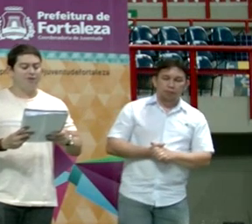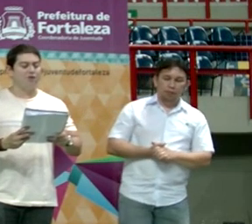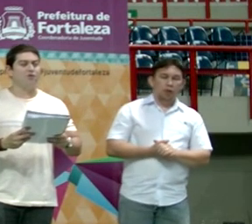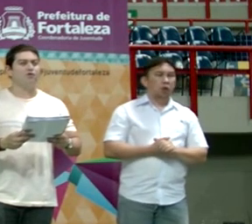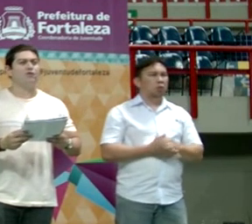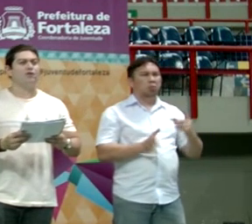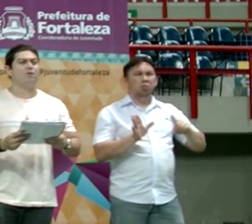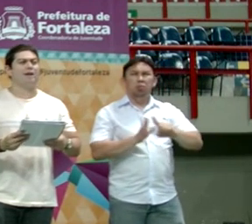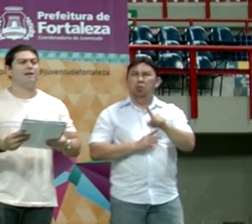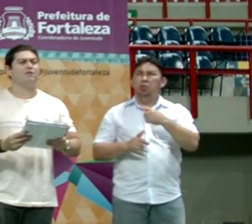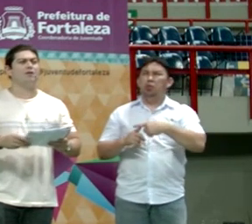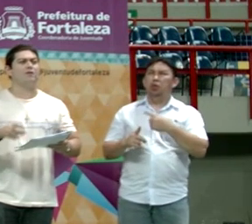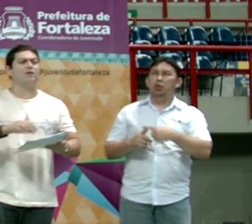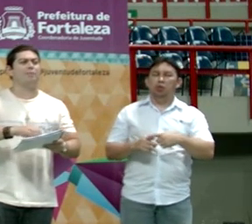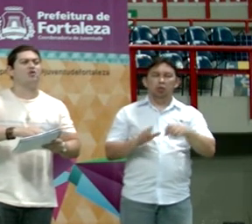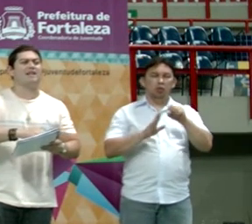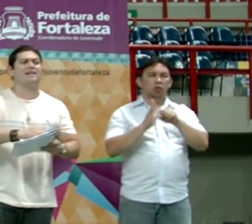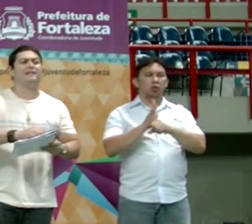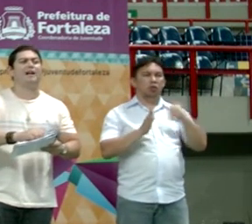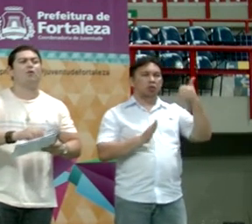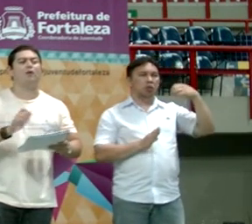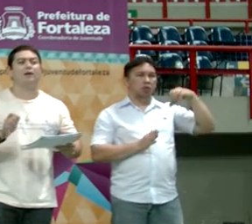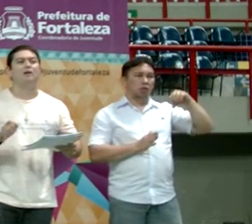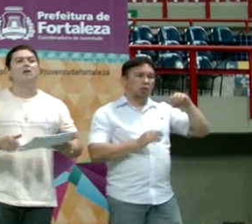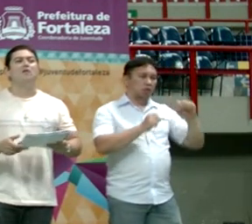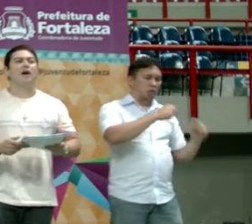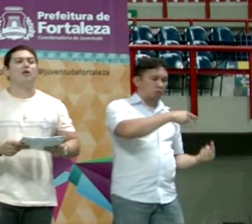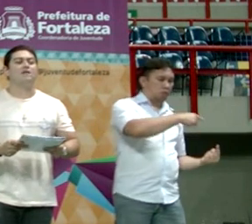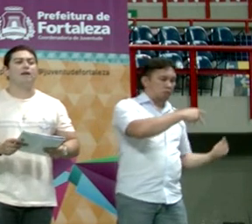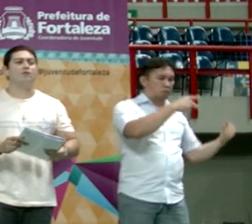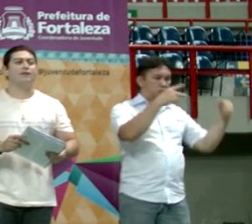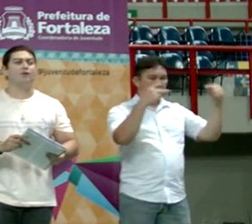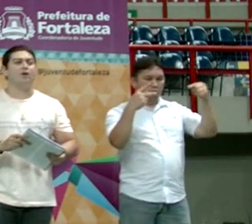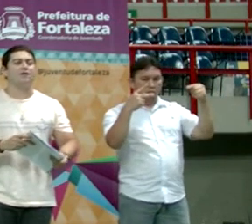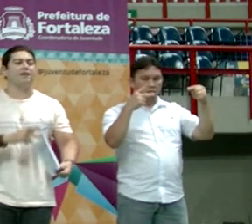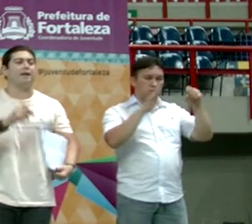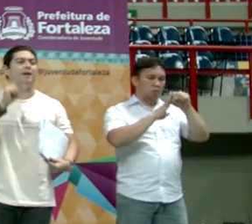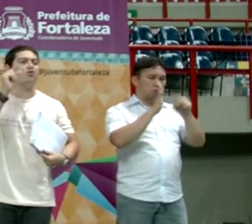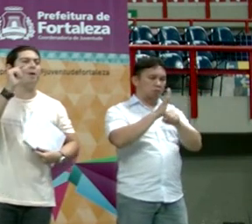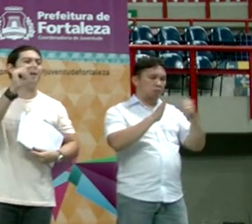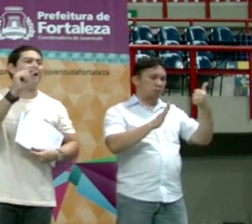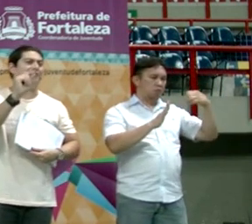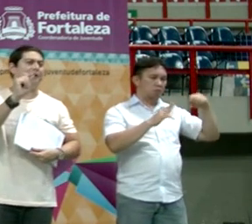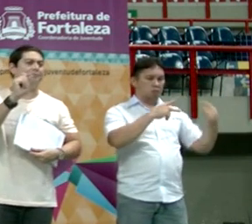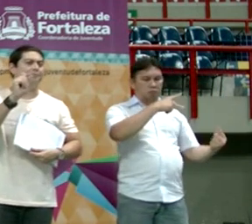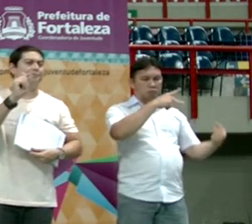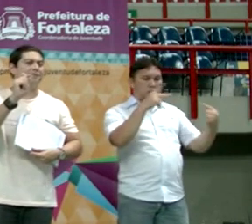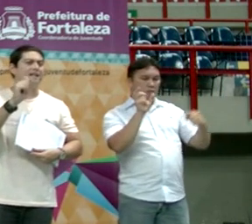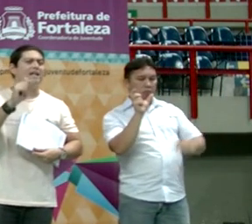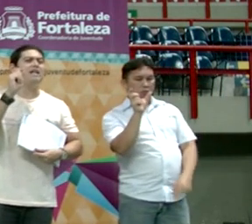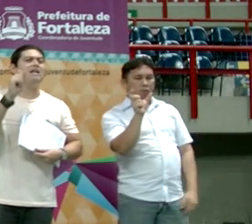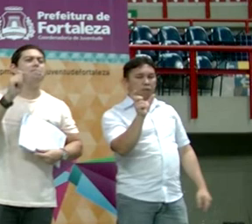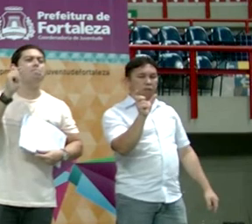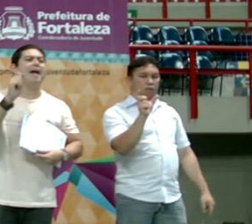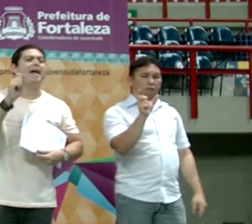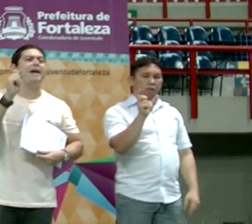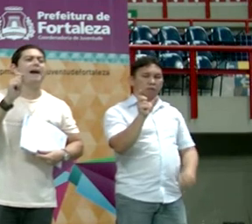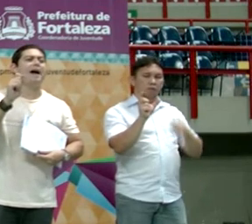Por que, professor, vou circular século XIX? Porque você vai puxar a seta agora. Falou século XIX, você tem que lembrar de uma palavra.